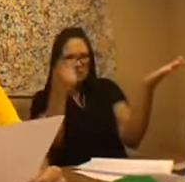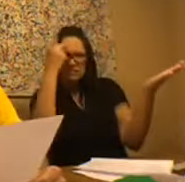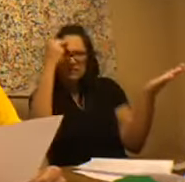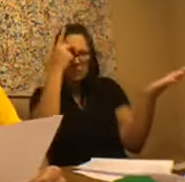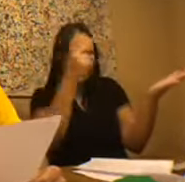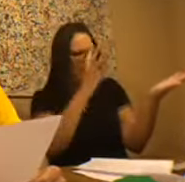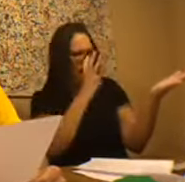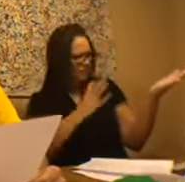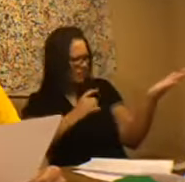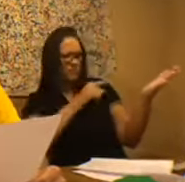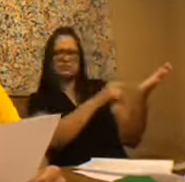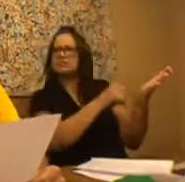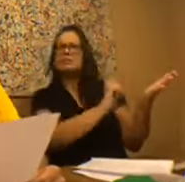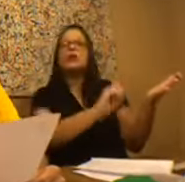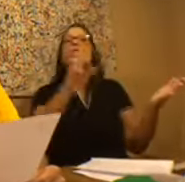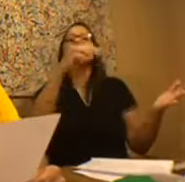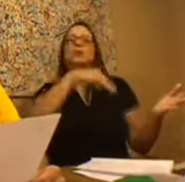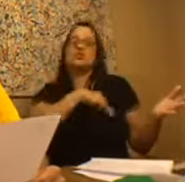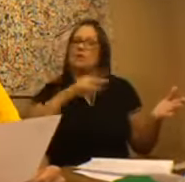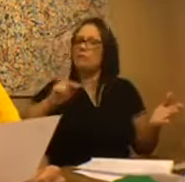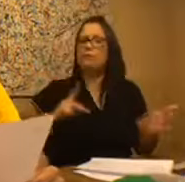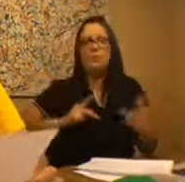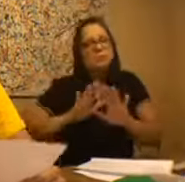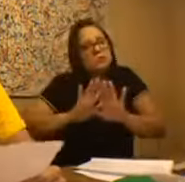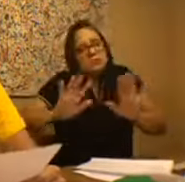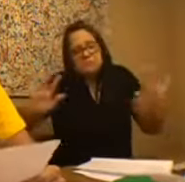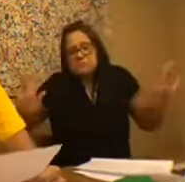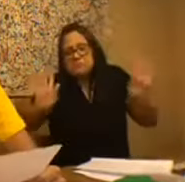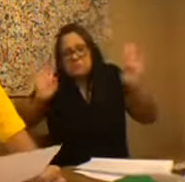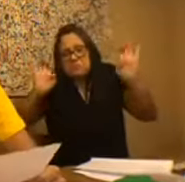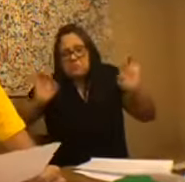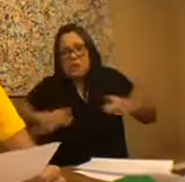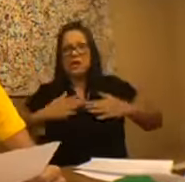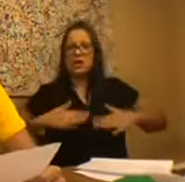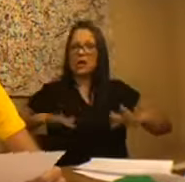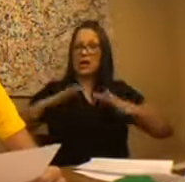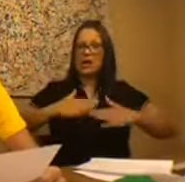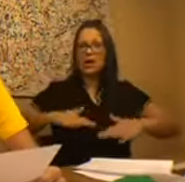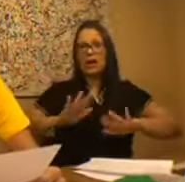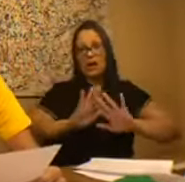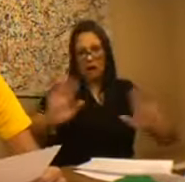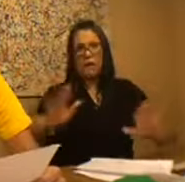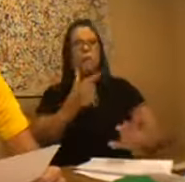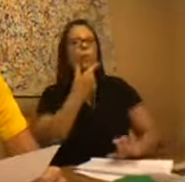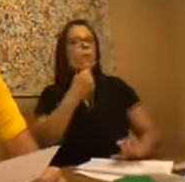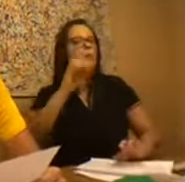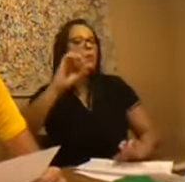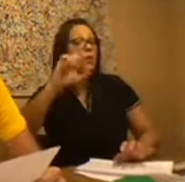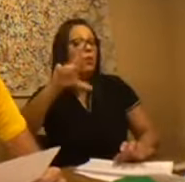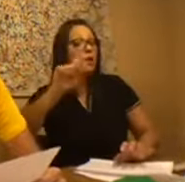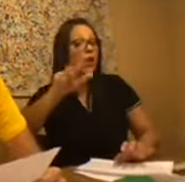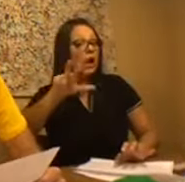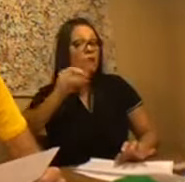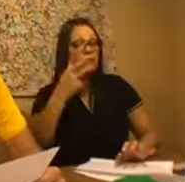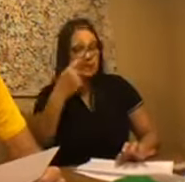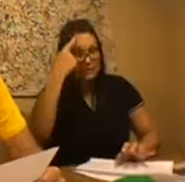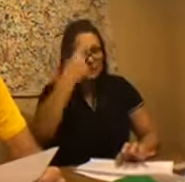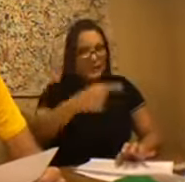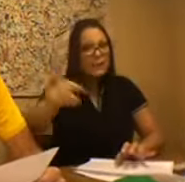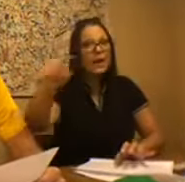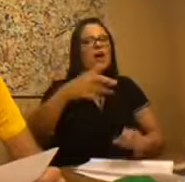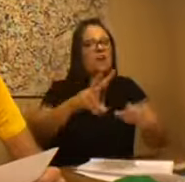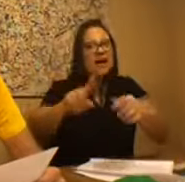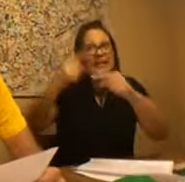denunciando e sim o ministério público então estou bem tranqüilo com relação a isso e é o que ela falou para essa semana agora antes da